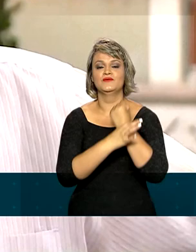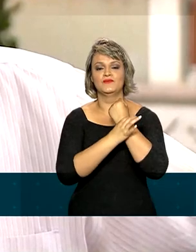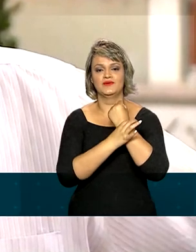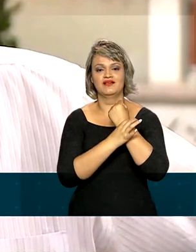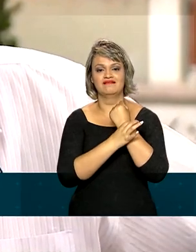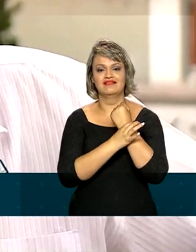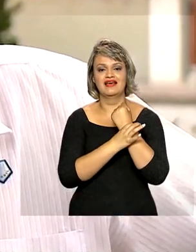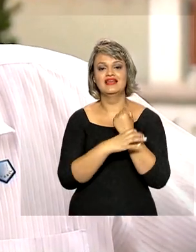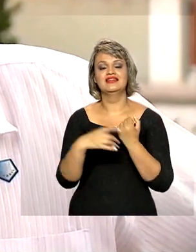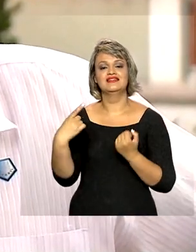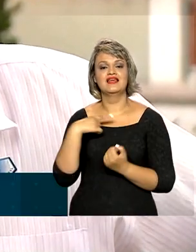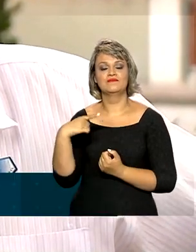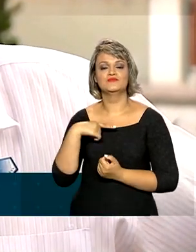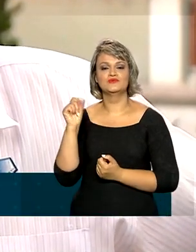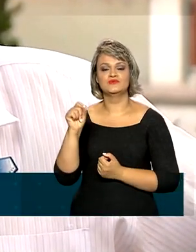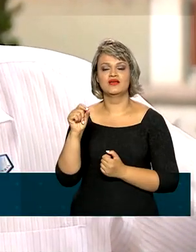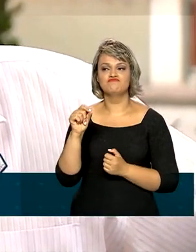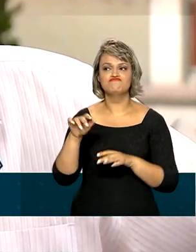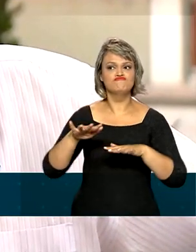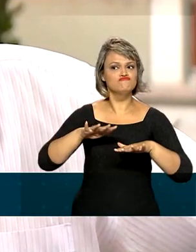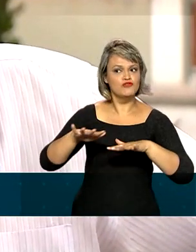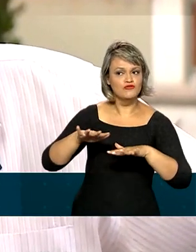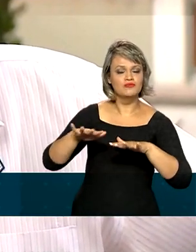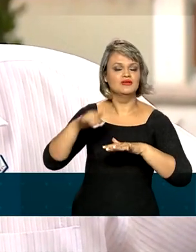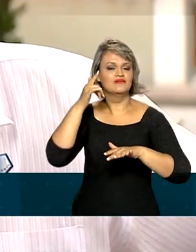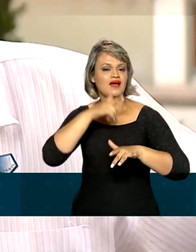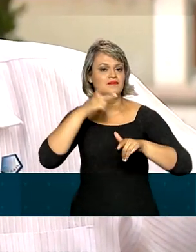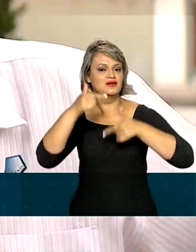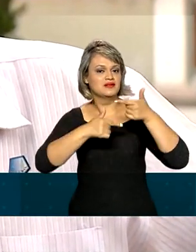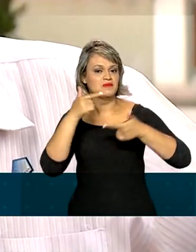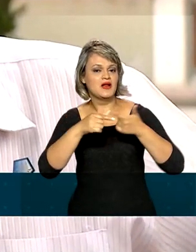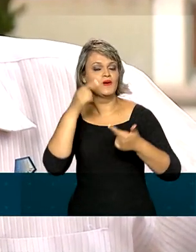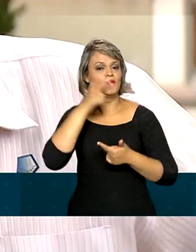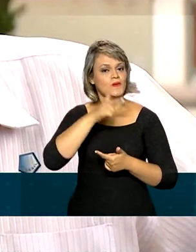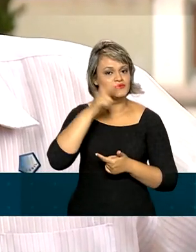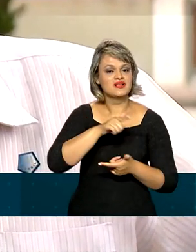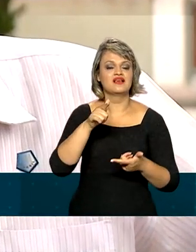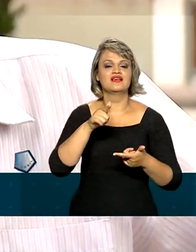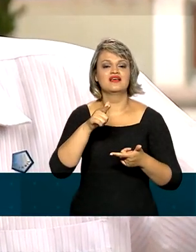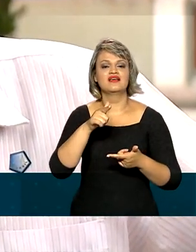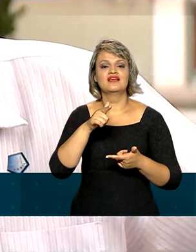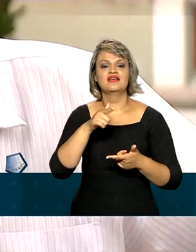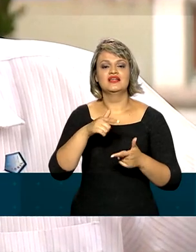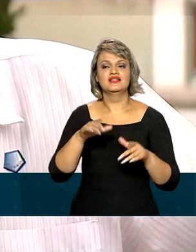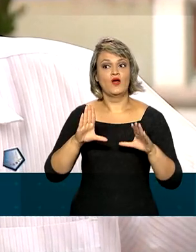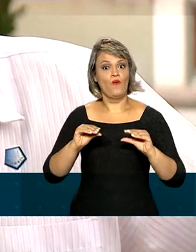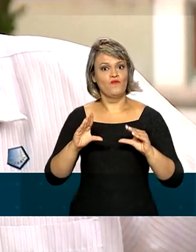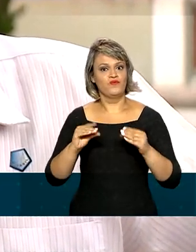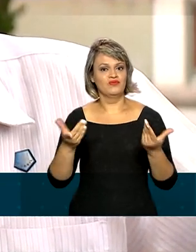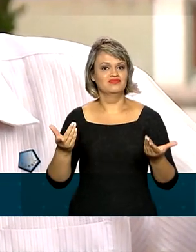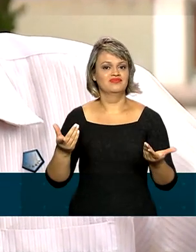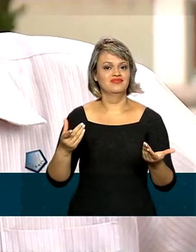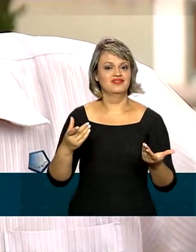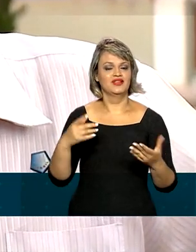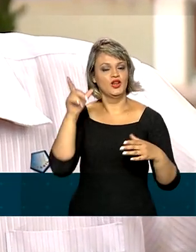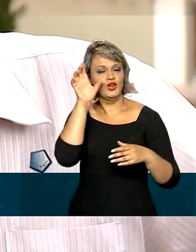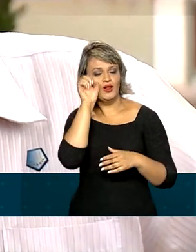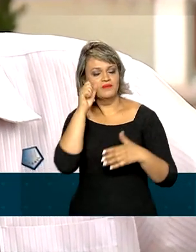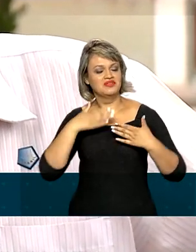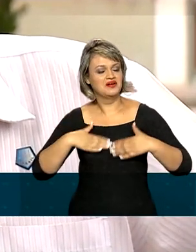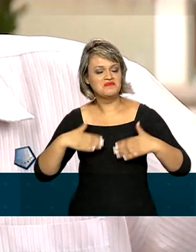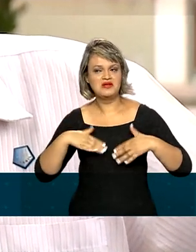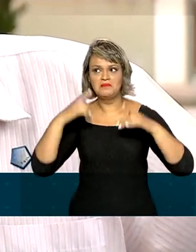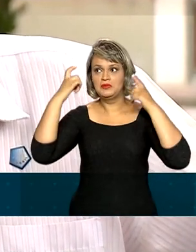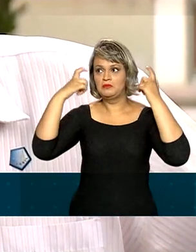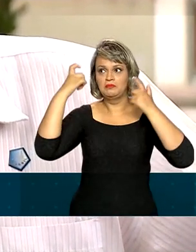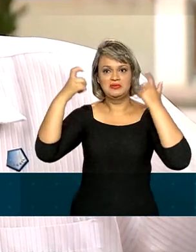gente, vamos dizer, tem mais mobilização para trabalhar, a gente tem mais recurso, tem mais conforto, dorme tranquilo, sem